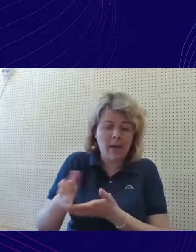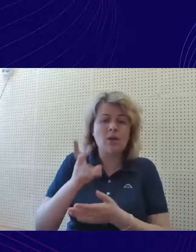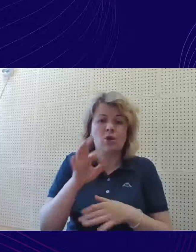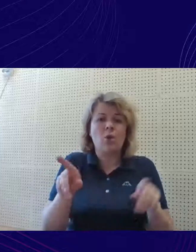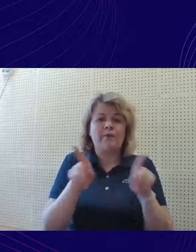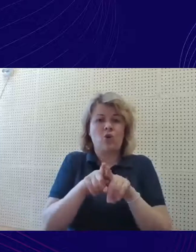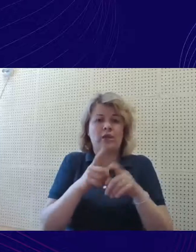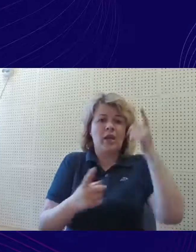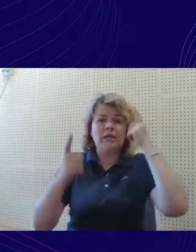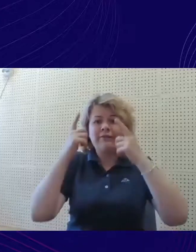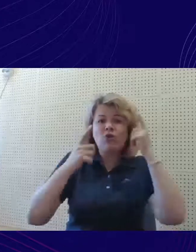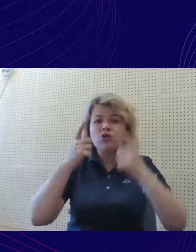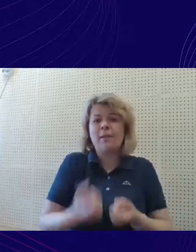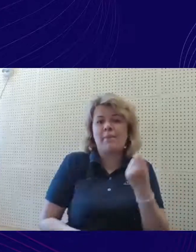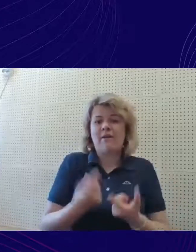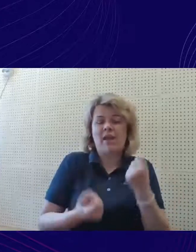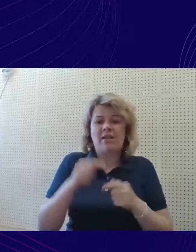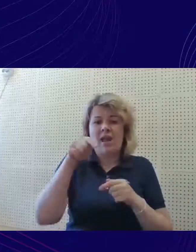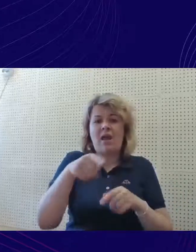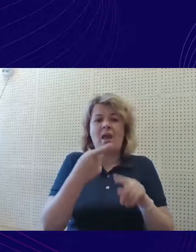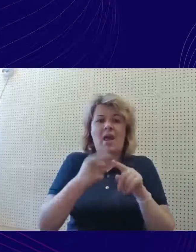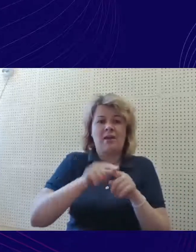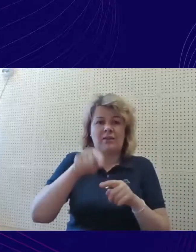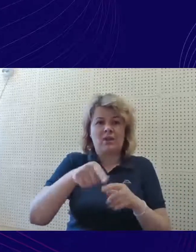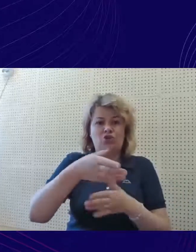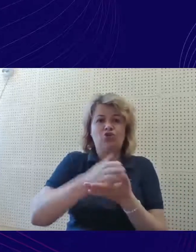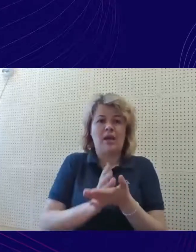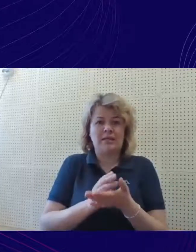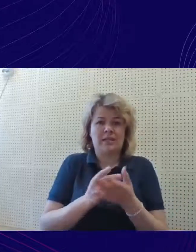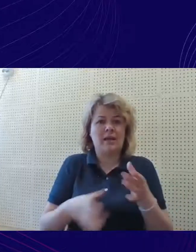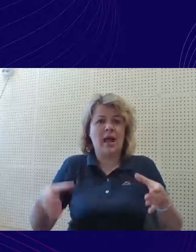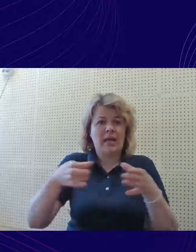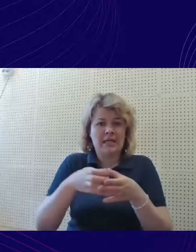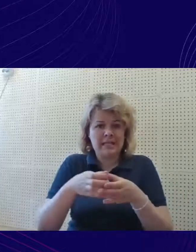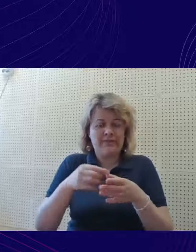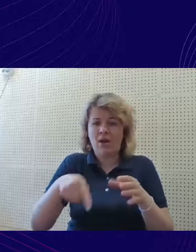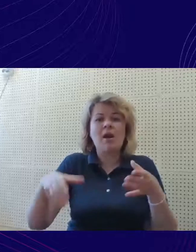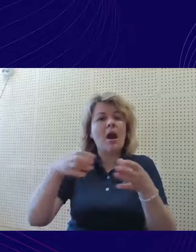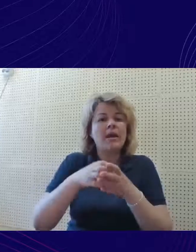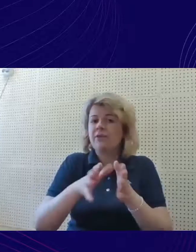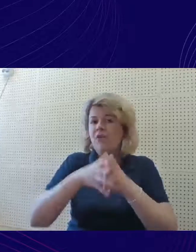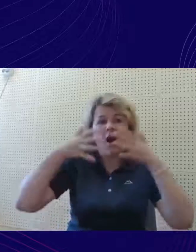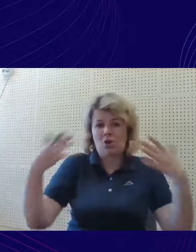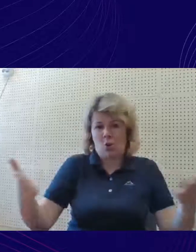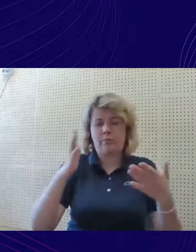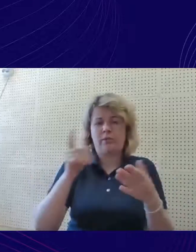этой части коллектива, потому что коллектив-то огромный, там есть технические работники, там